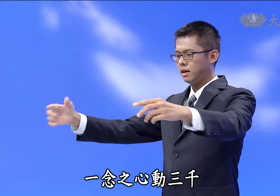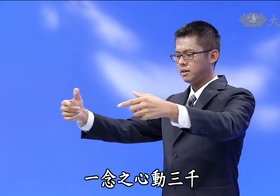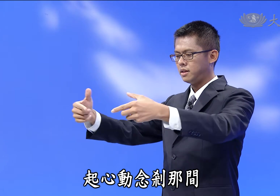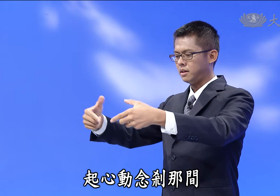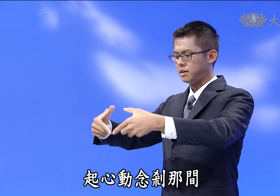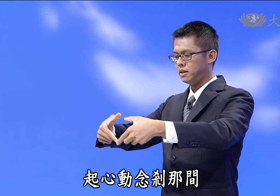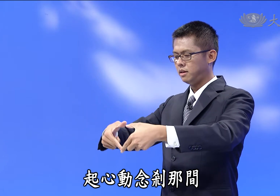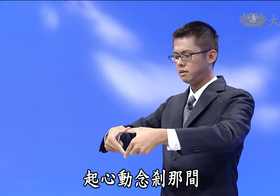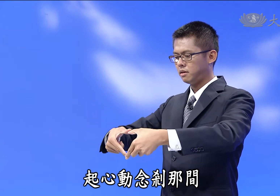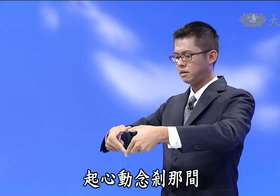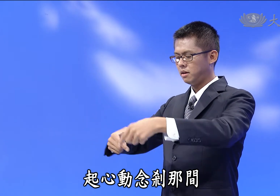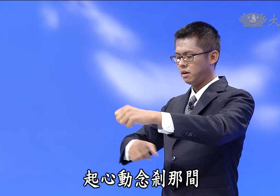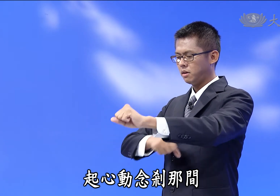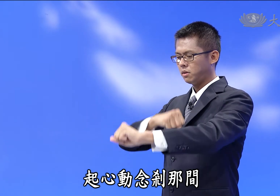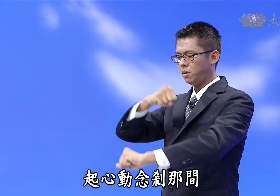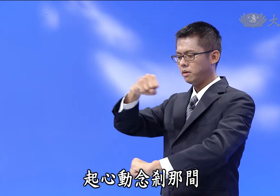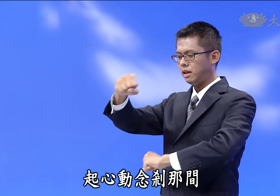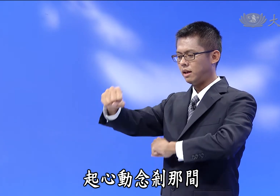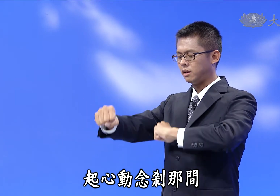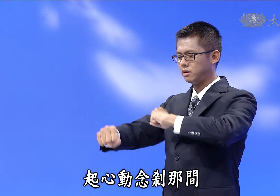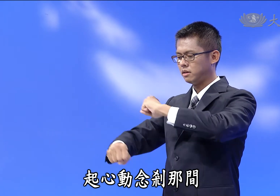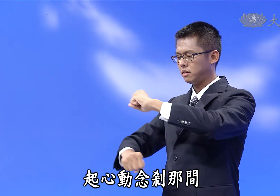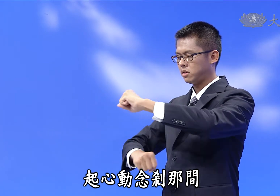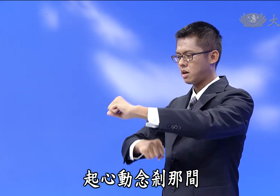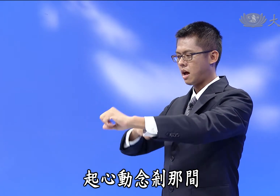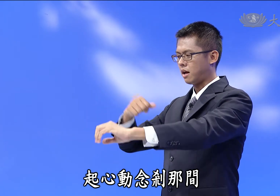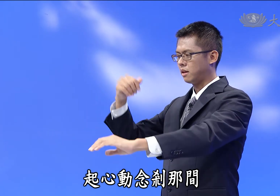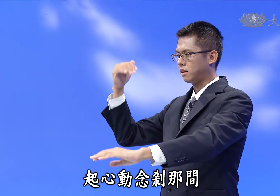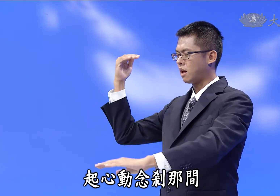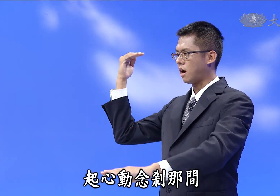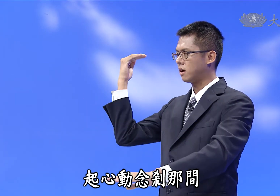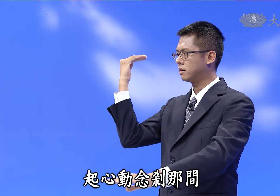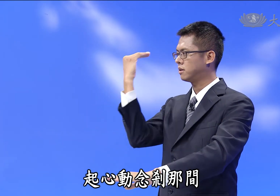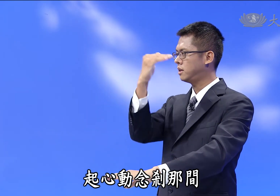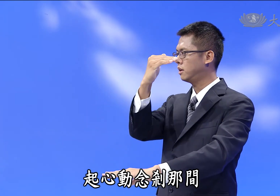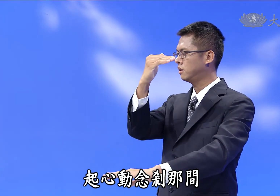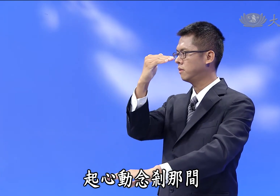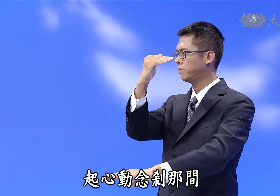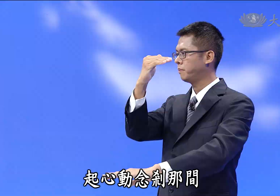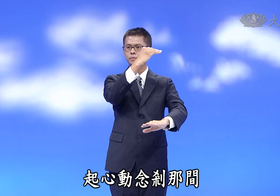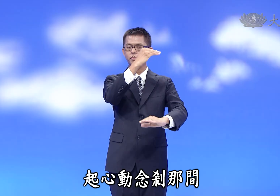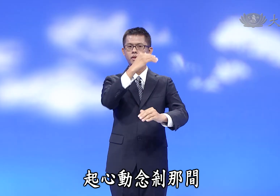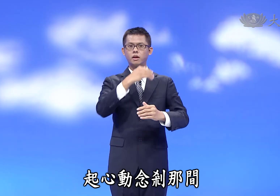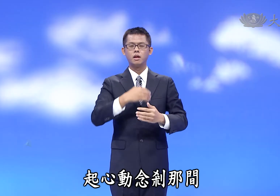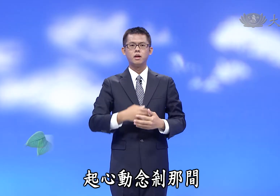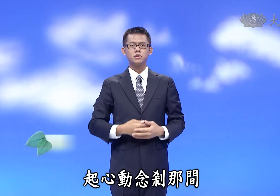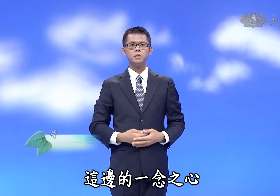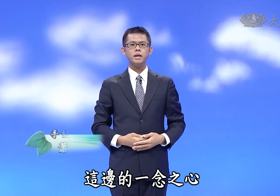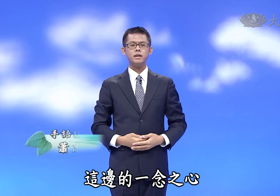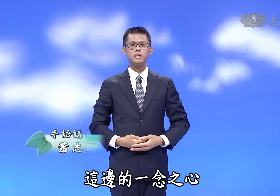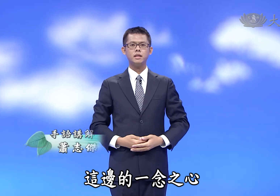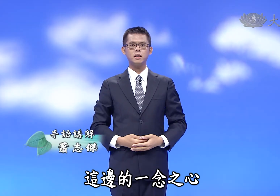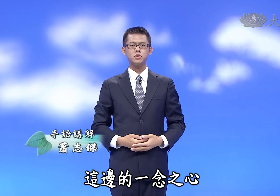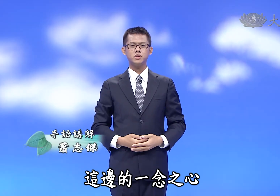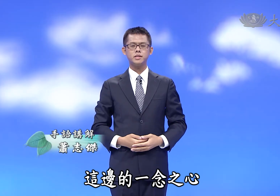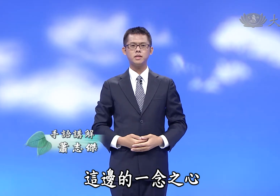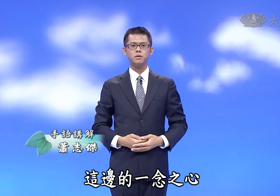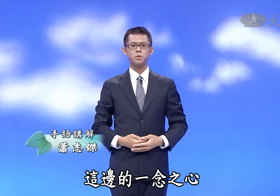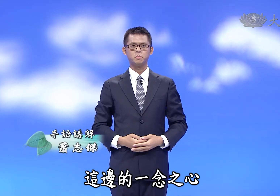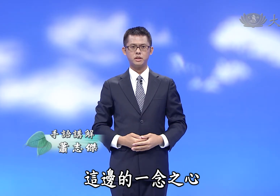起心动念刹那间。这边的一念之心，一